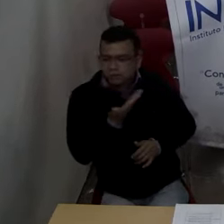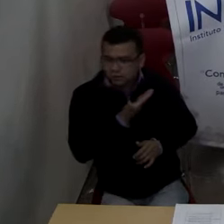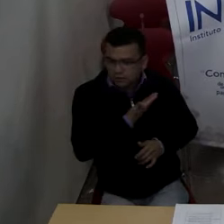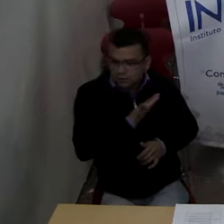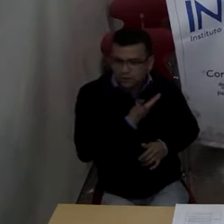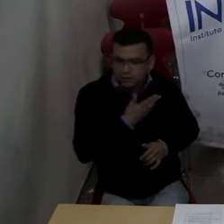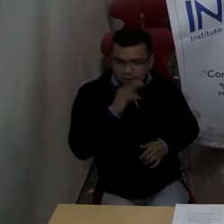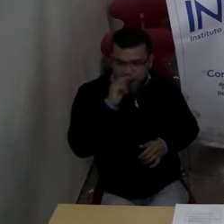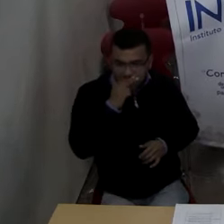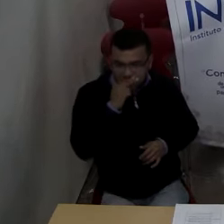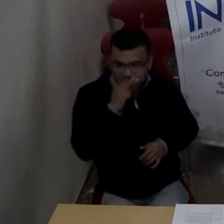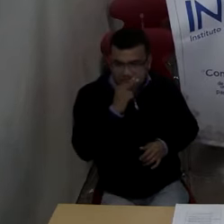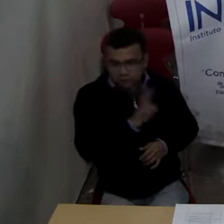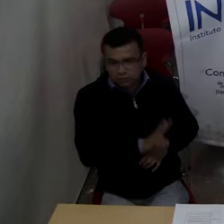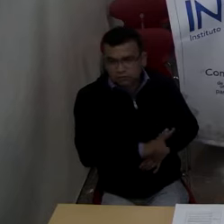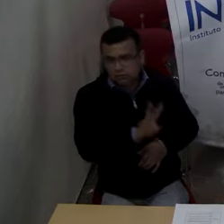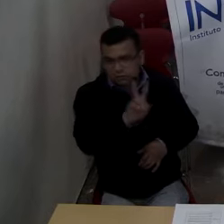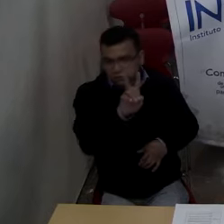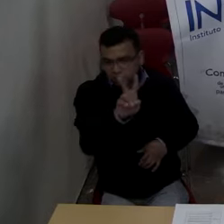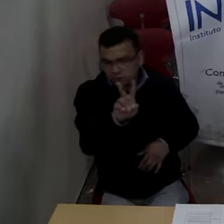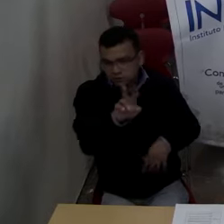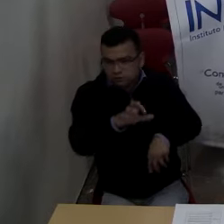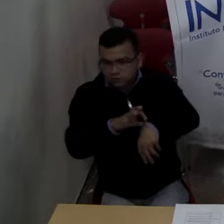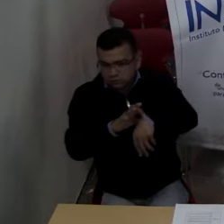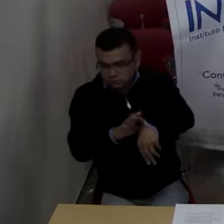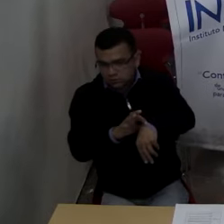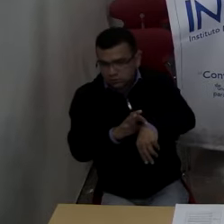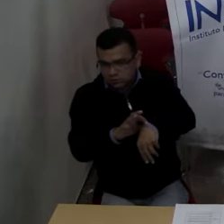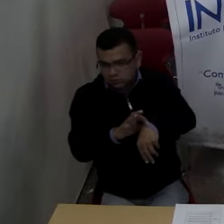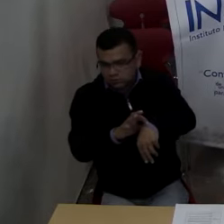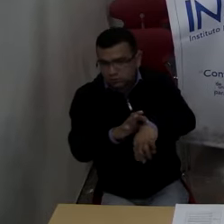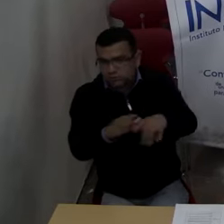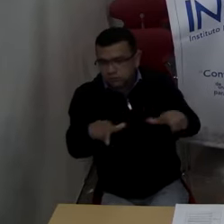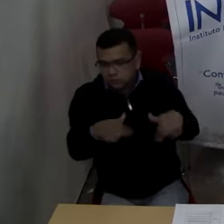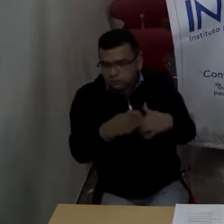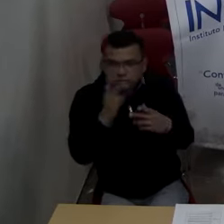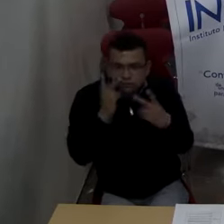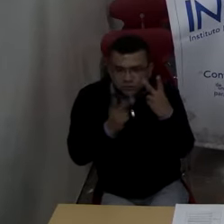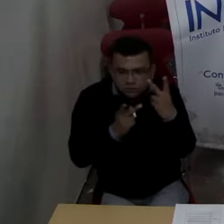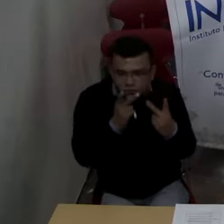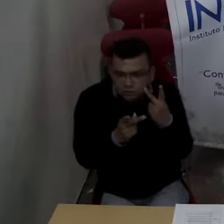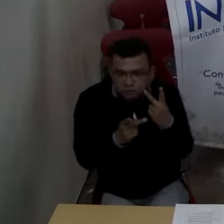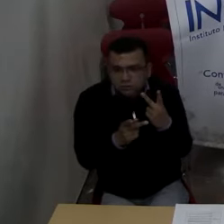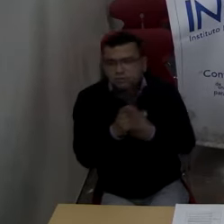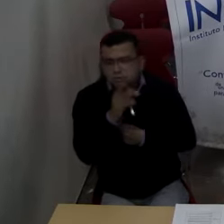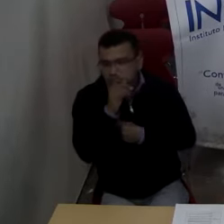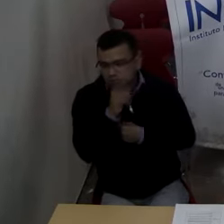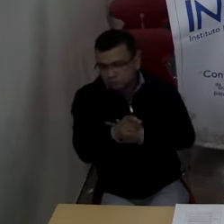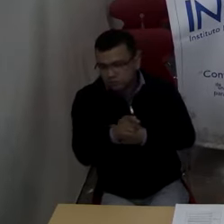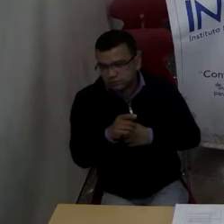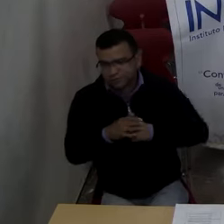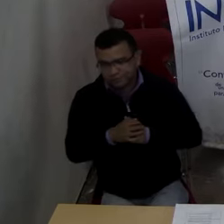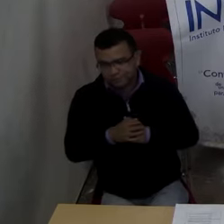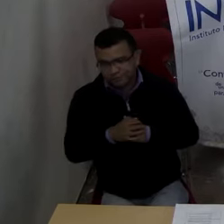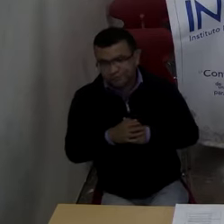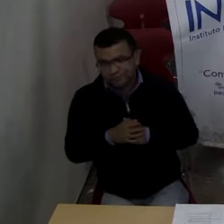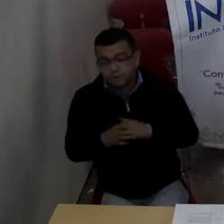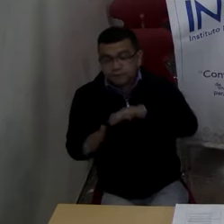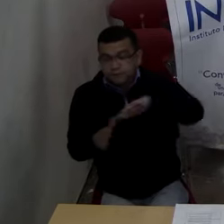Desde el 2013 se formalizaron las guías de atención integral al recién